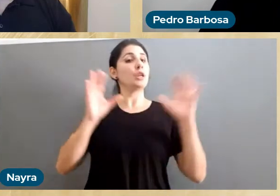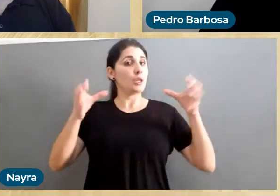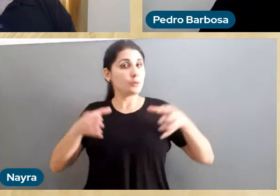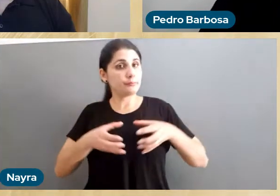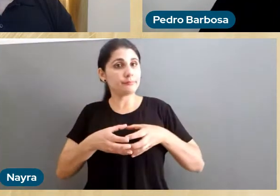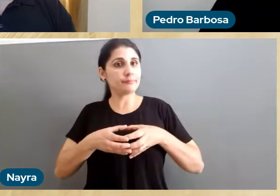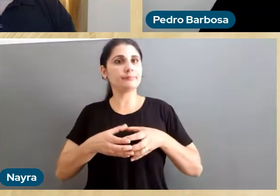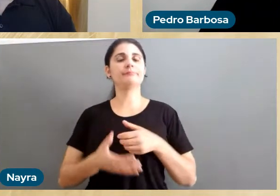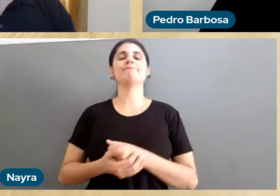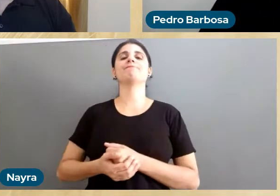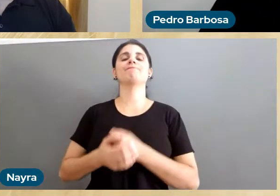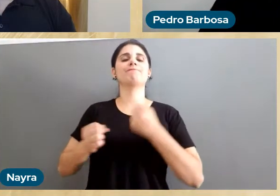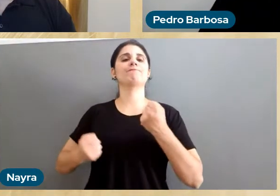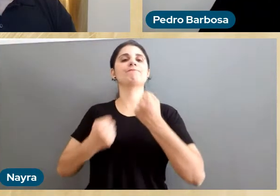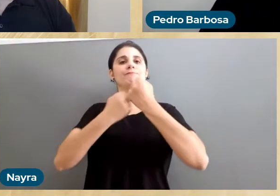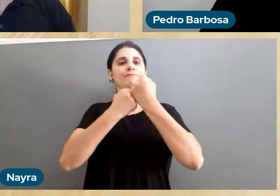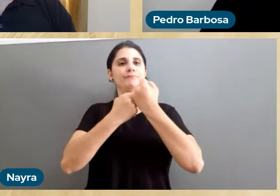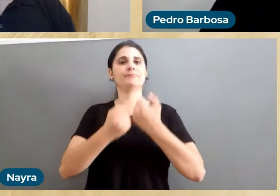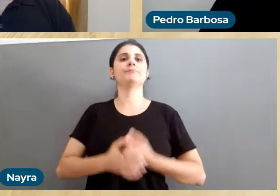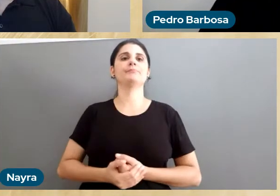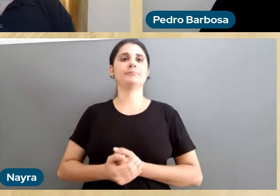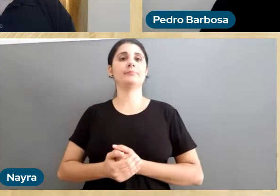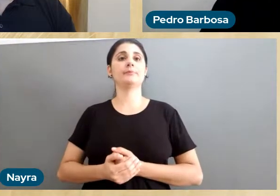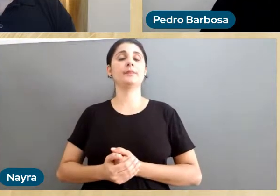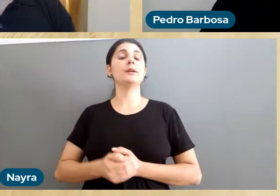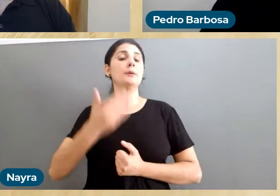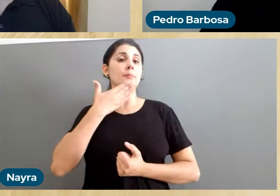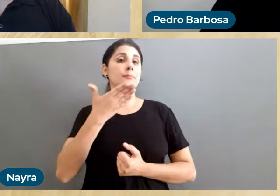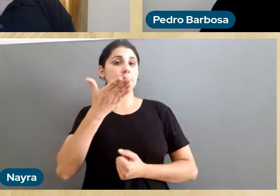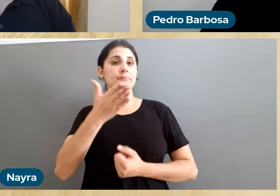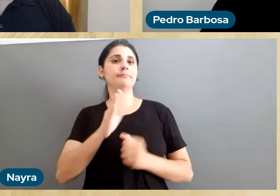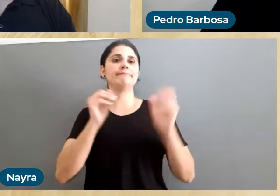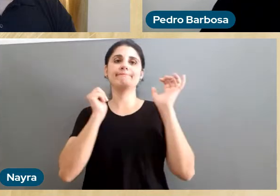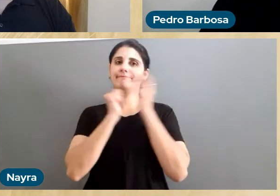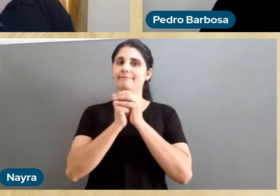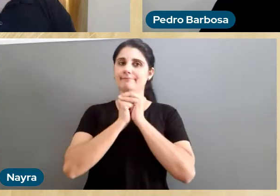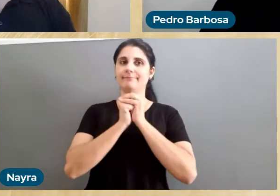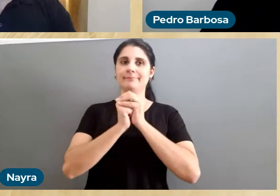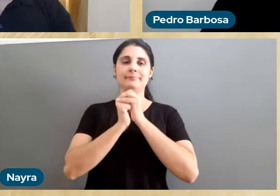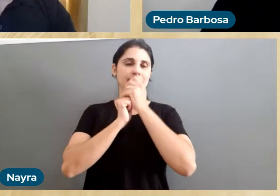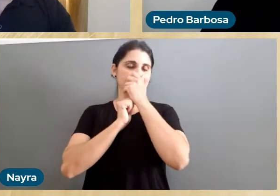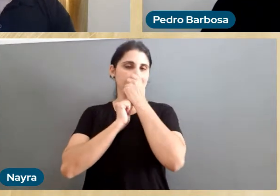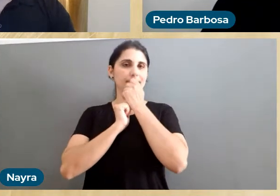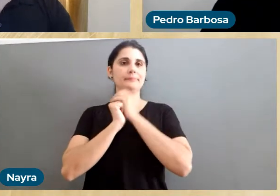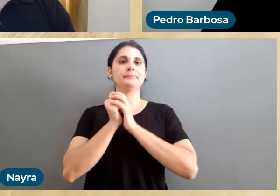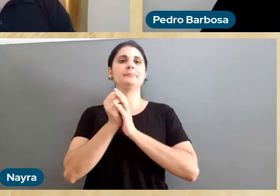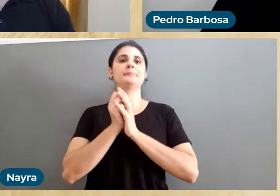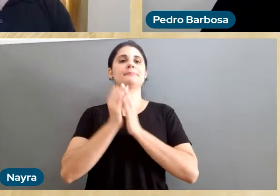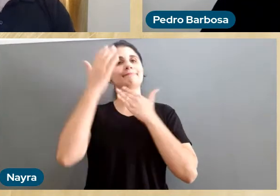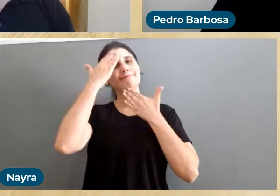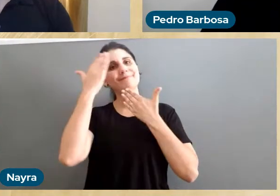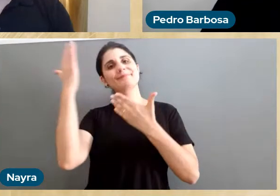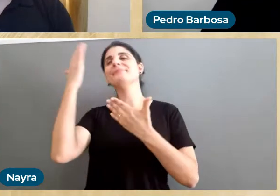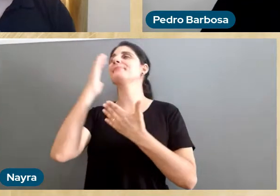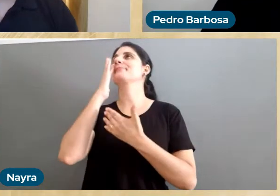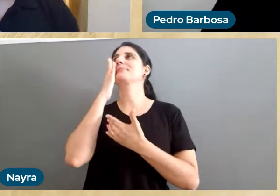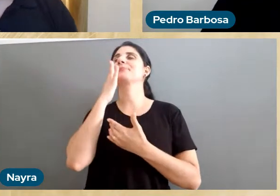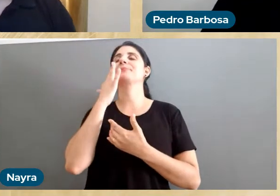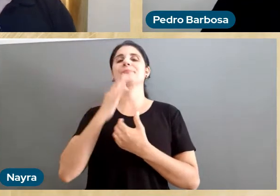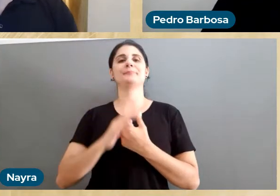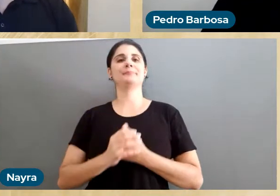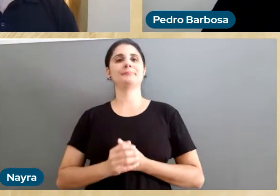que nos acompanhou. Nós vamos pedir a você para fazer a nossa prece de encerramento e de gratidão a Deus. Vamos